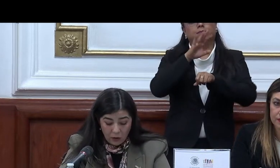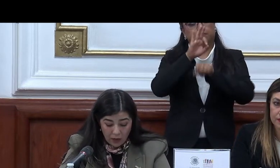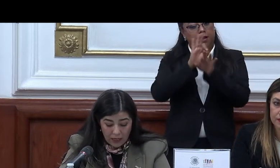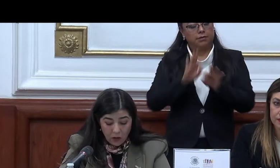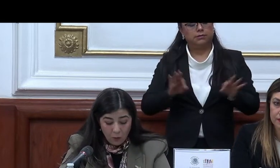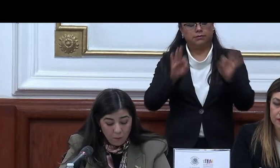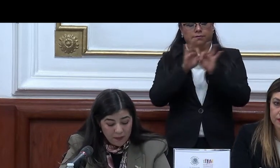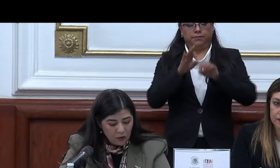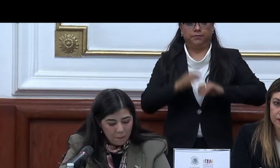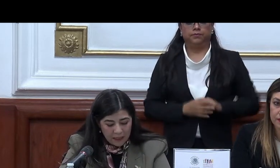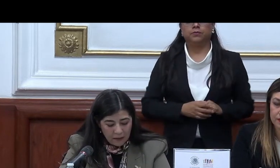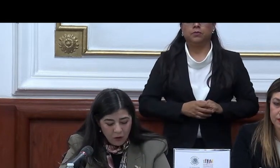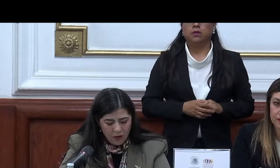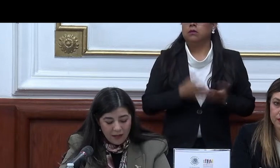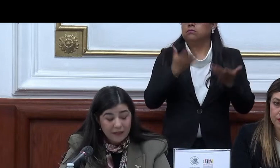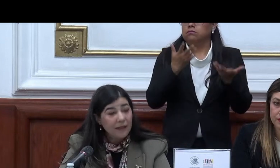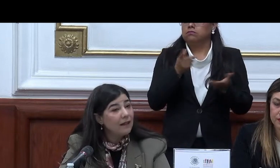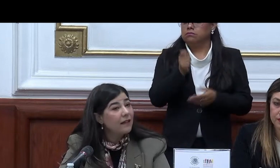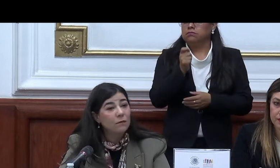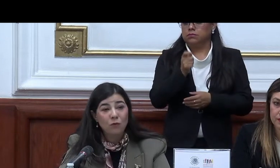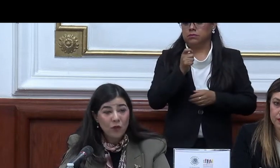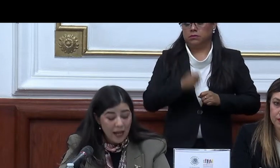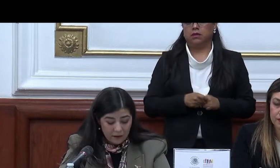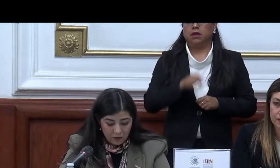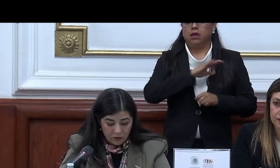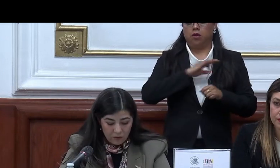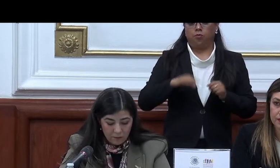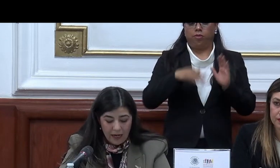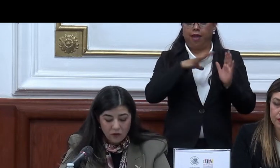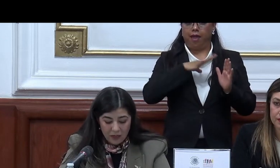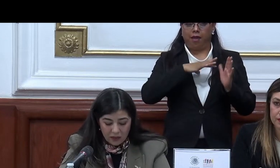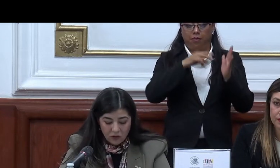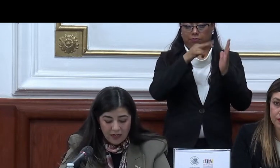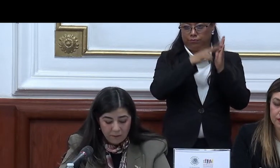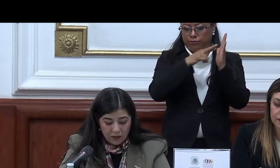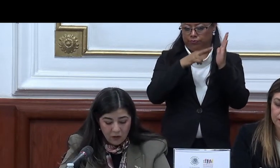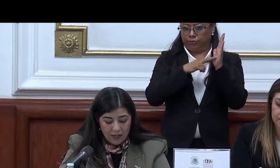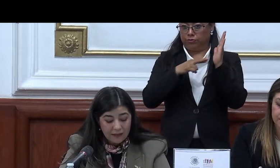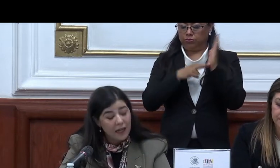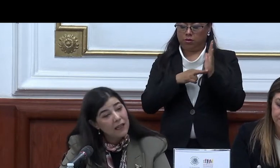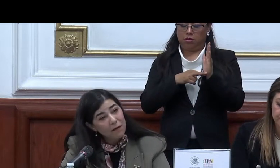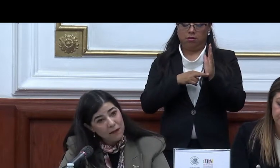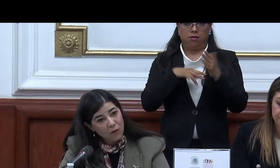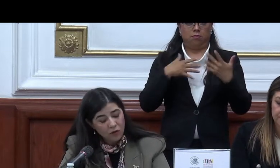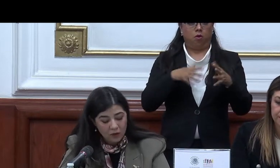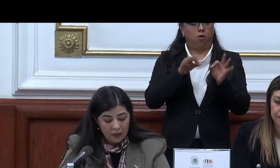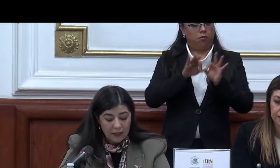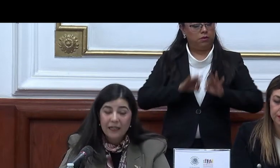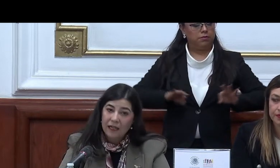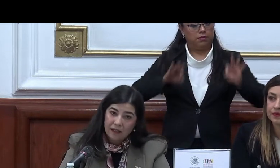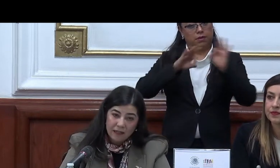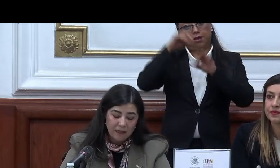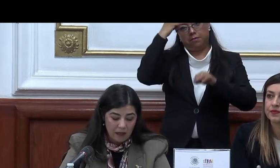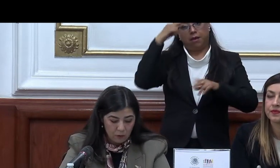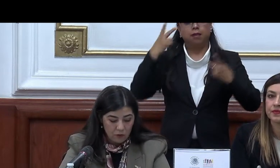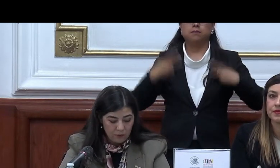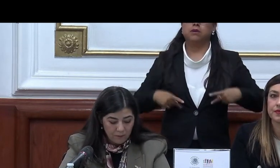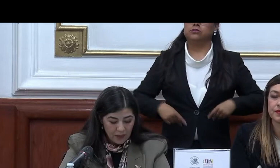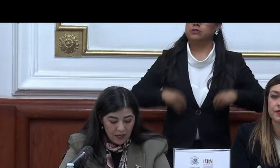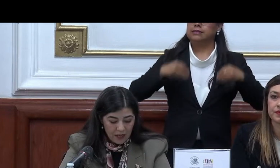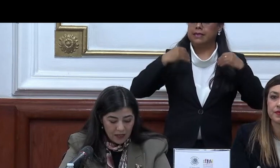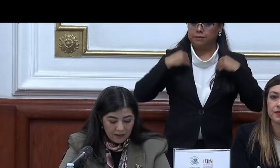de colocar como un piso mínimo estándares muy altos para los derechos de las personas que aquí vivimos y que aquí